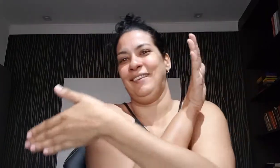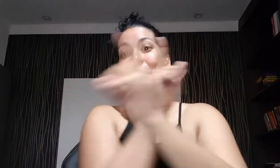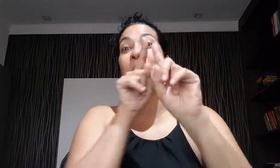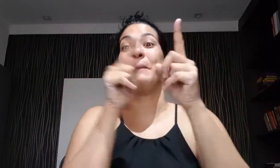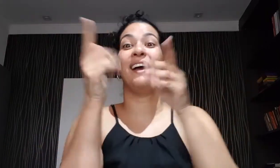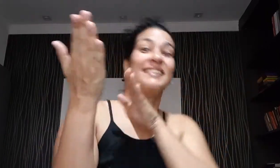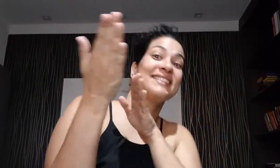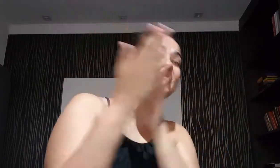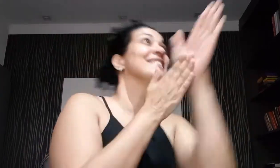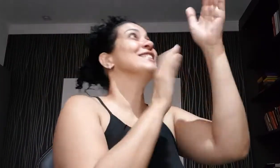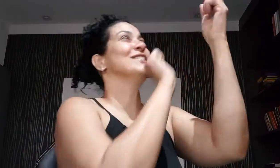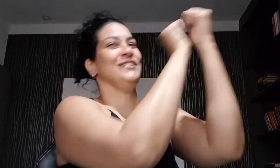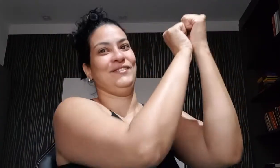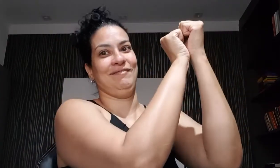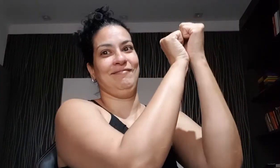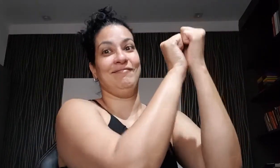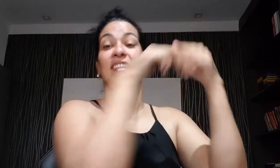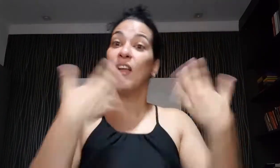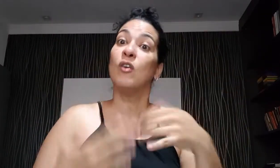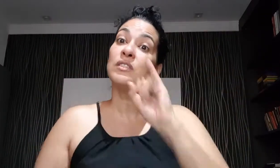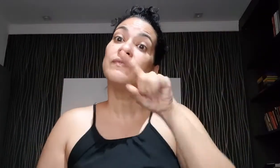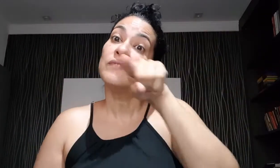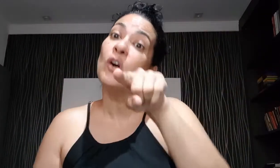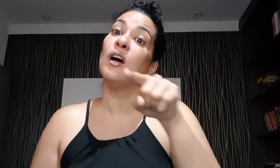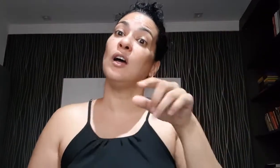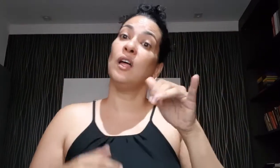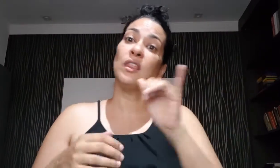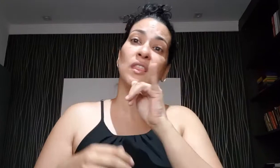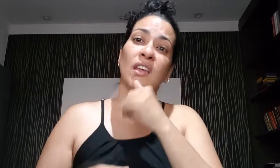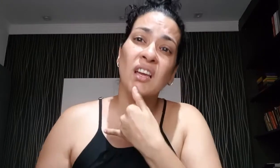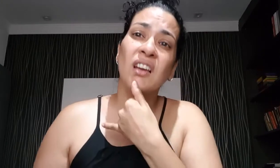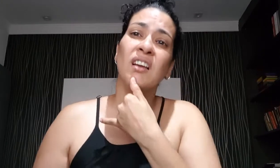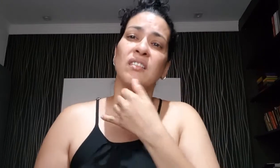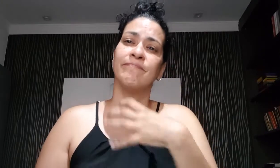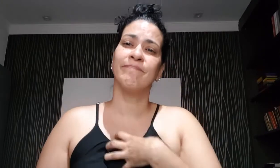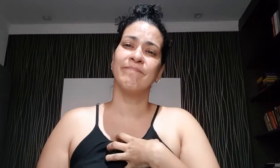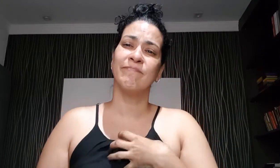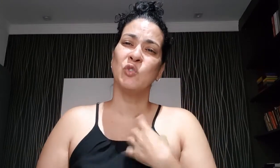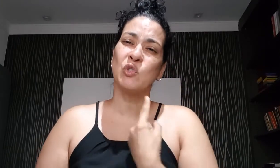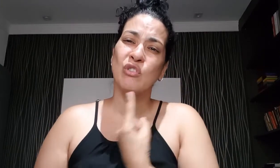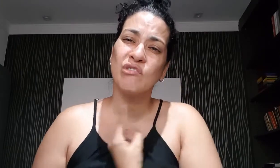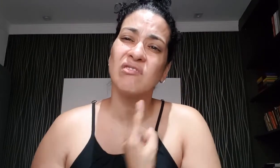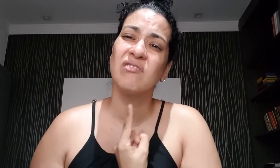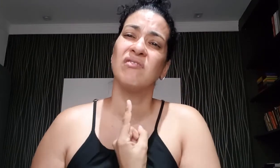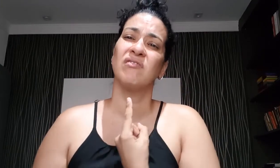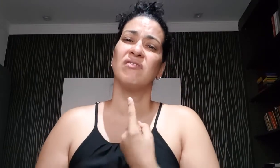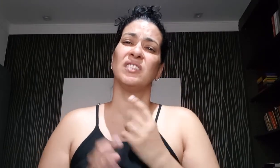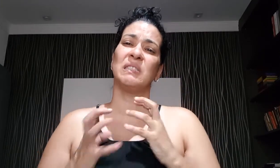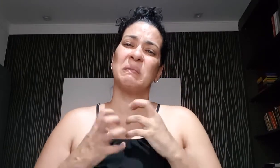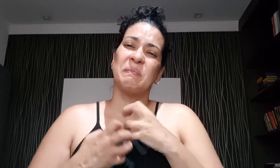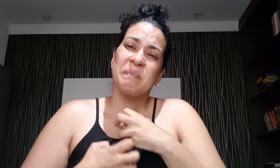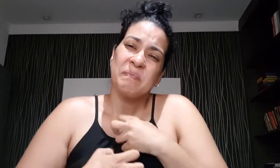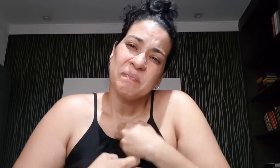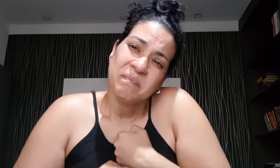ainda que você se sinta triste, ainda que você se sinta abandonado, amargurado, Deus não